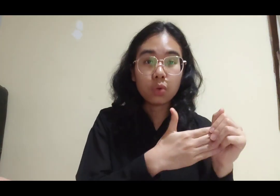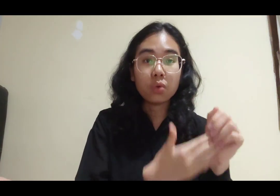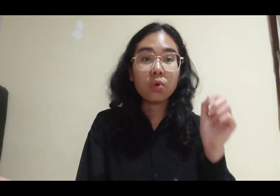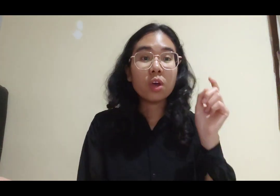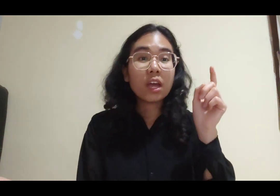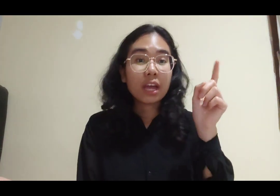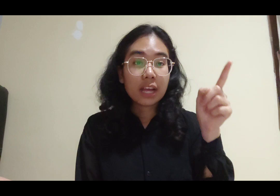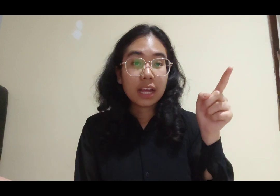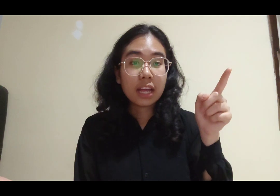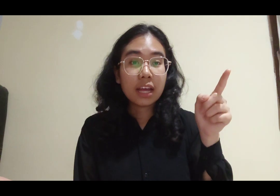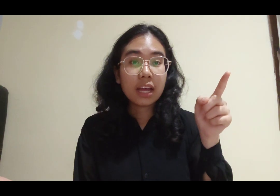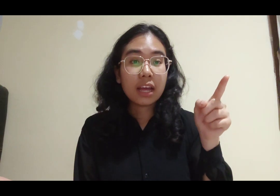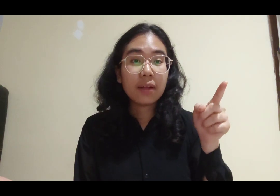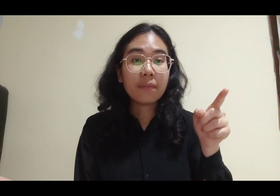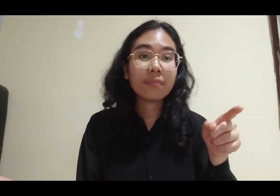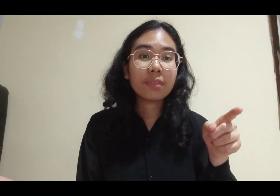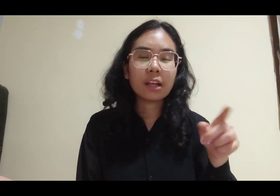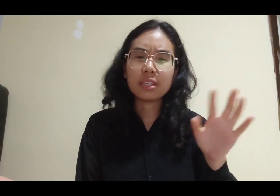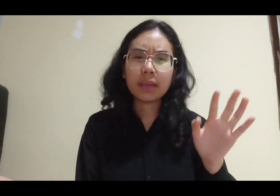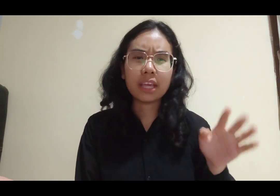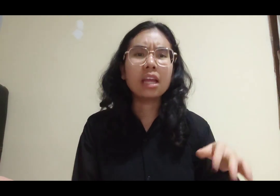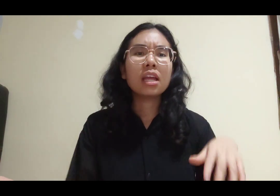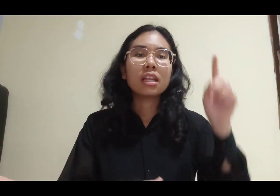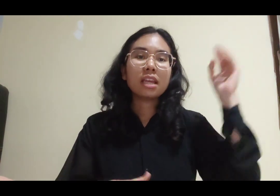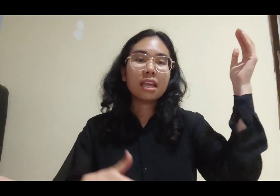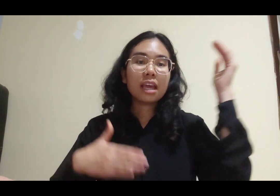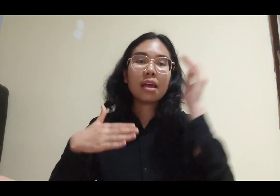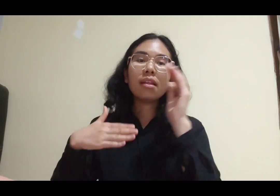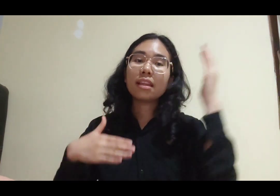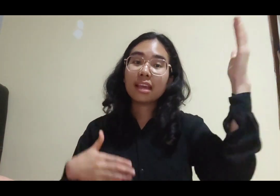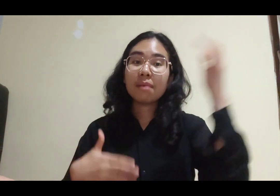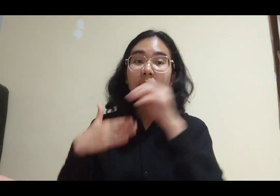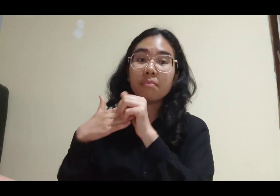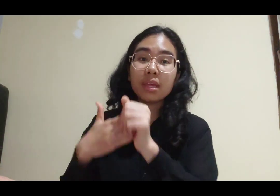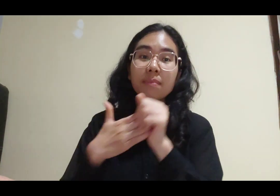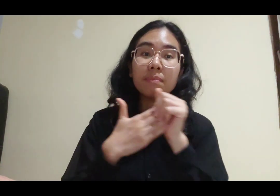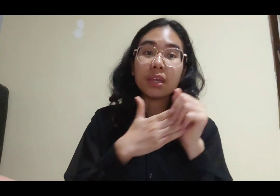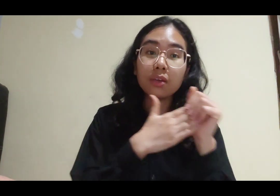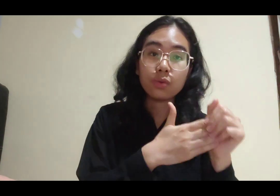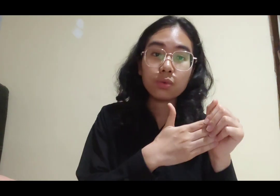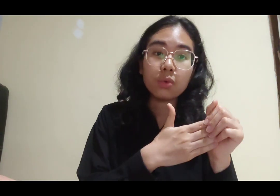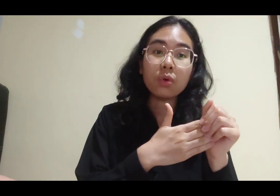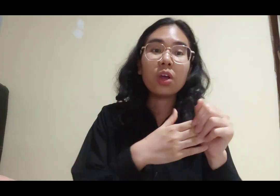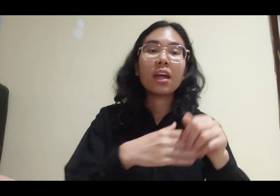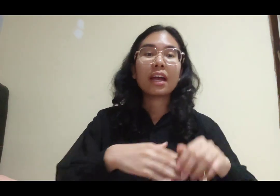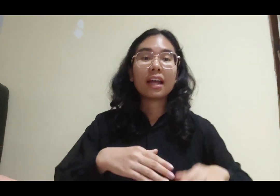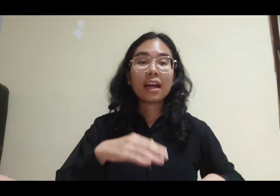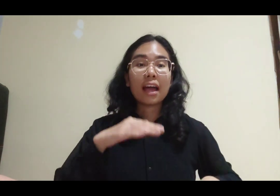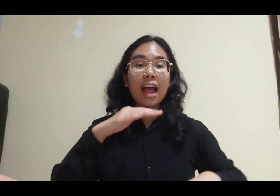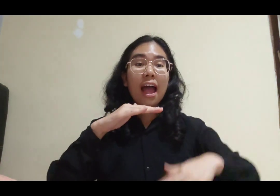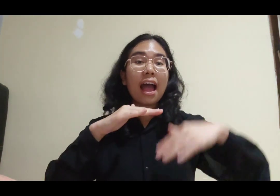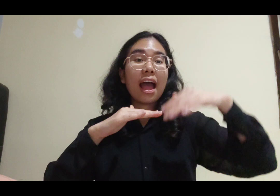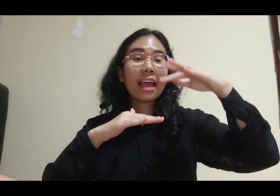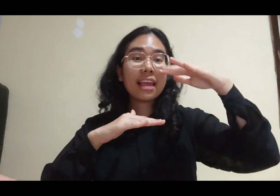membimbingku ke, gak usah baik ke. Dia membimbingku ke